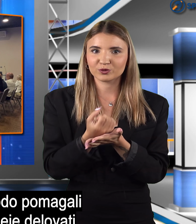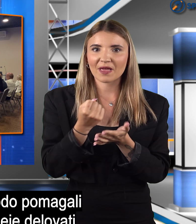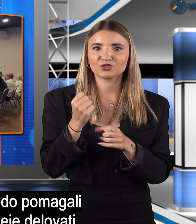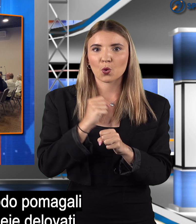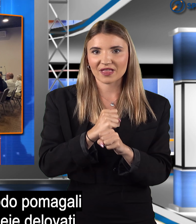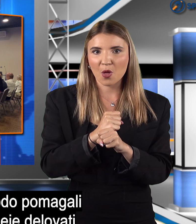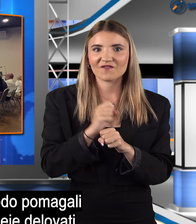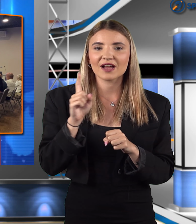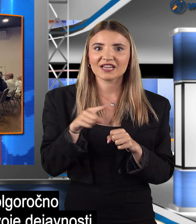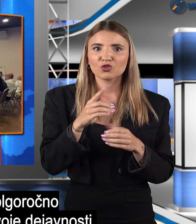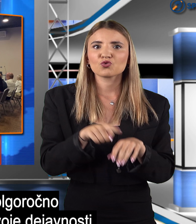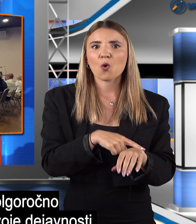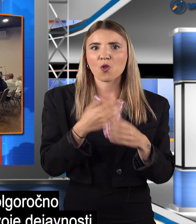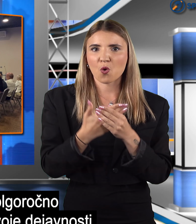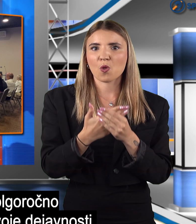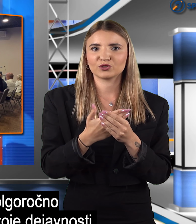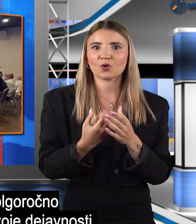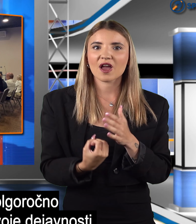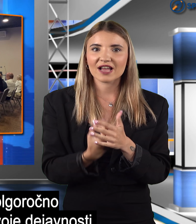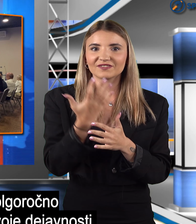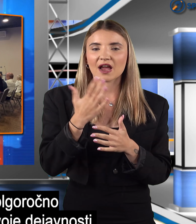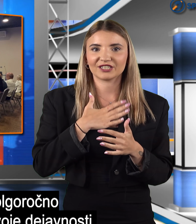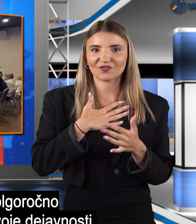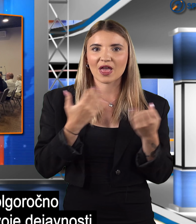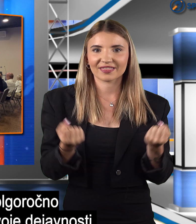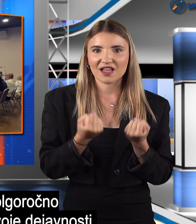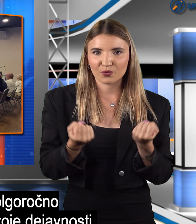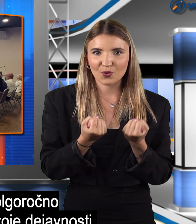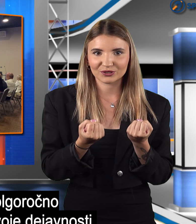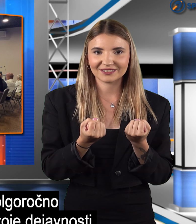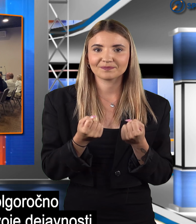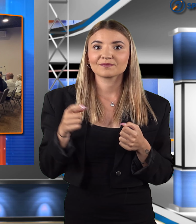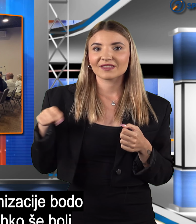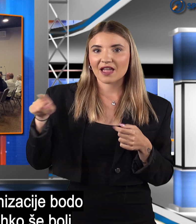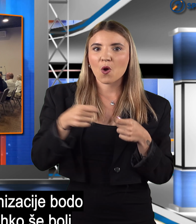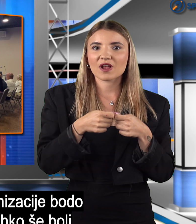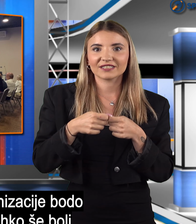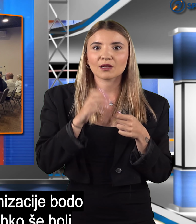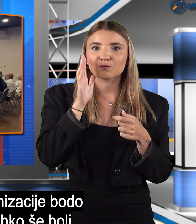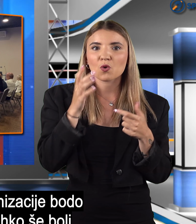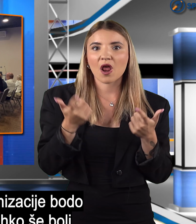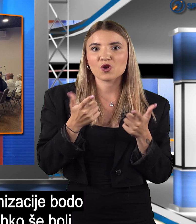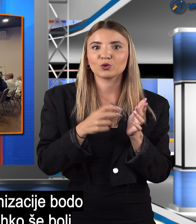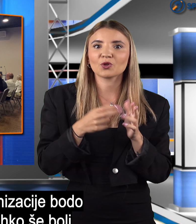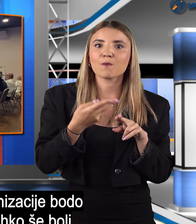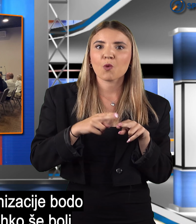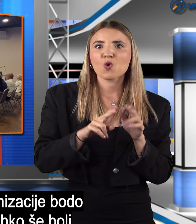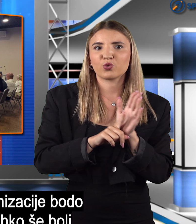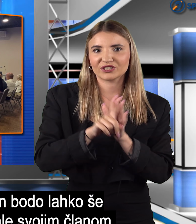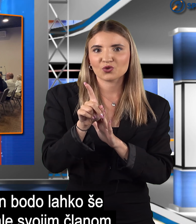in orodja, ki jim bodo pomagali uspešneje delovati in dolgoročno razvijati svoje dejavnosti. Te